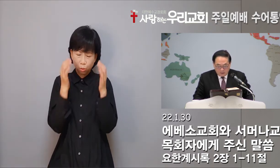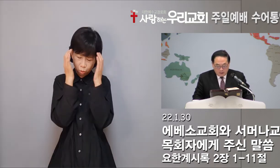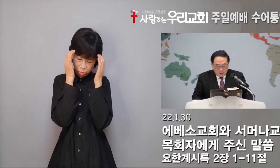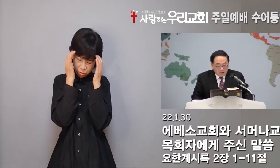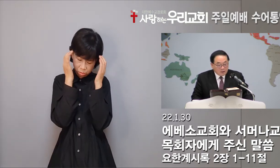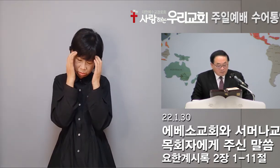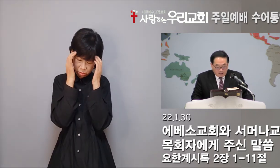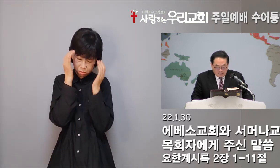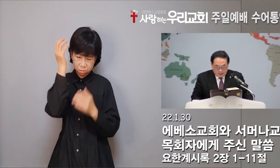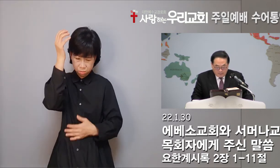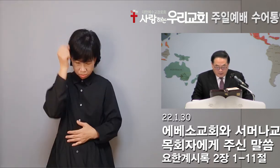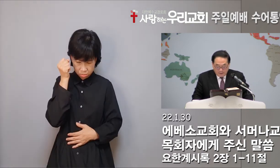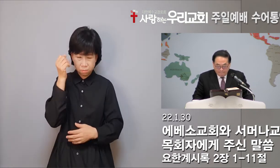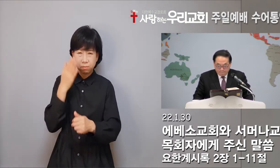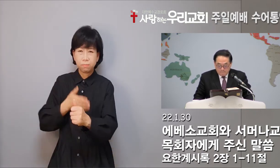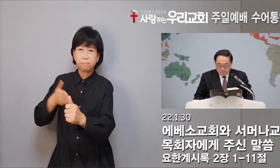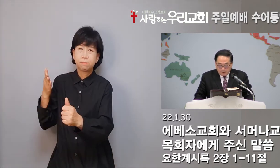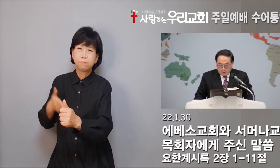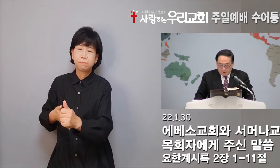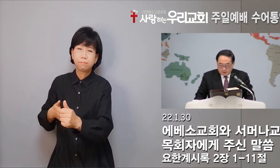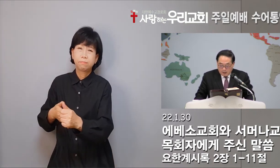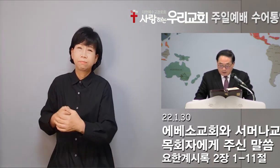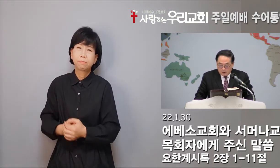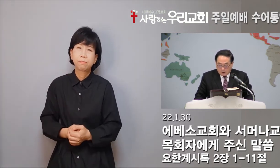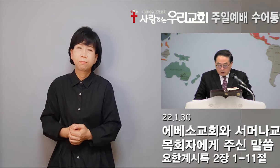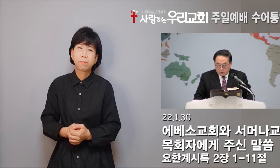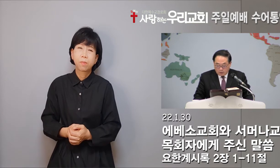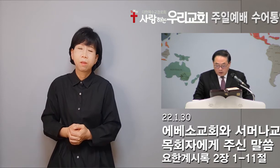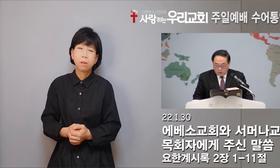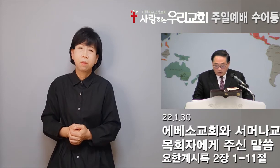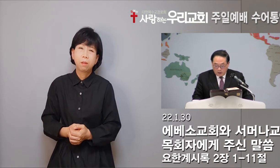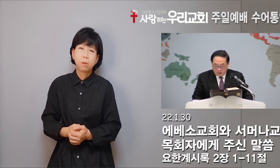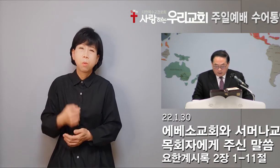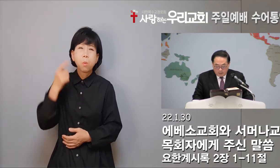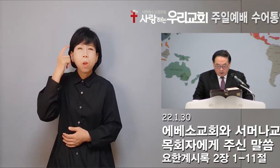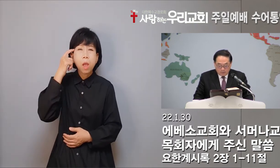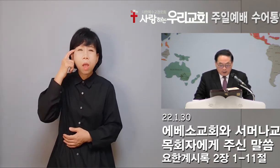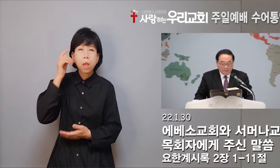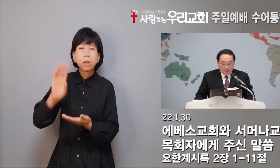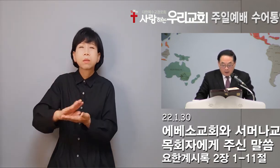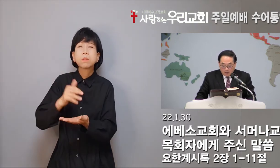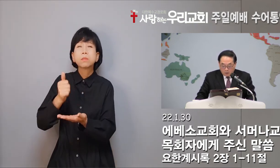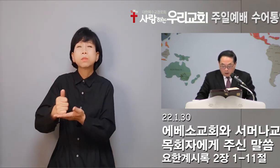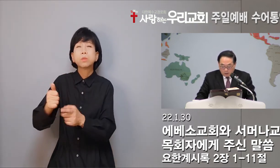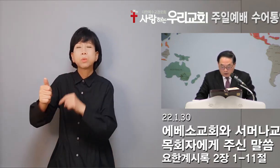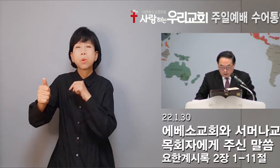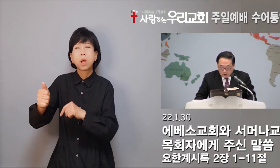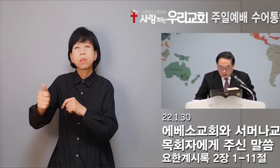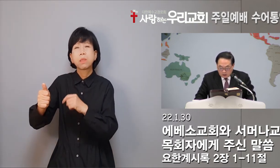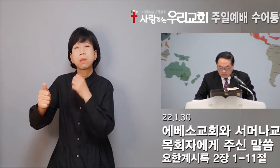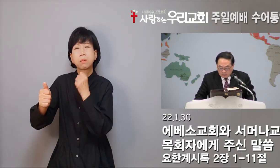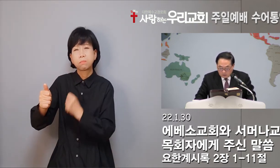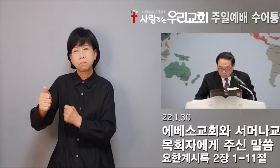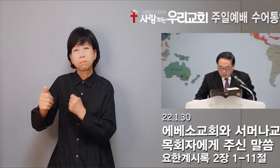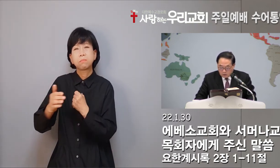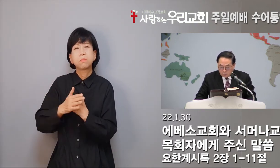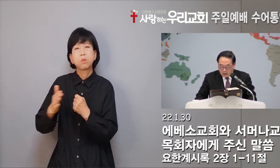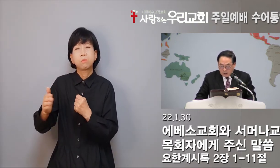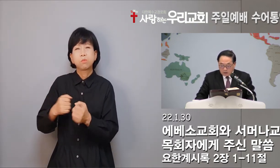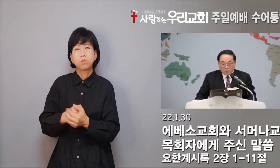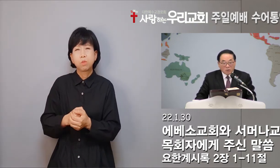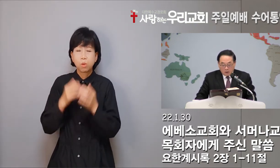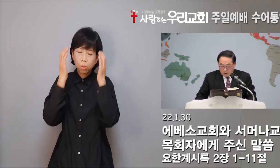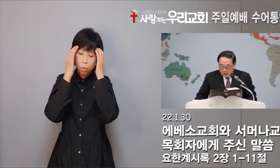고난당하신다는 것을 잊지 말아야 합니다. 이는 당신이 그리스도께 속해 있기 때문입니다. 고난으로 인해 더 큰